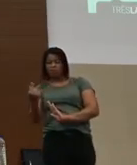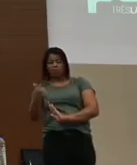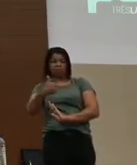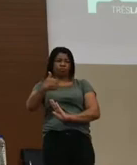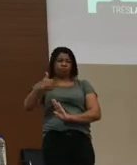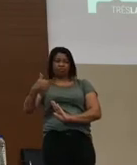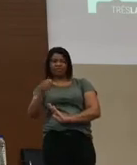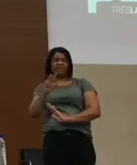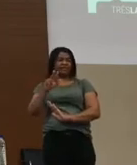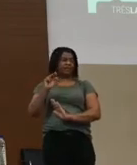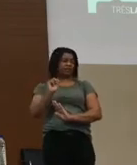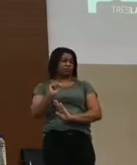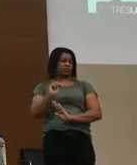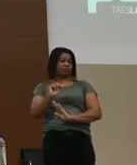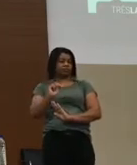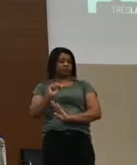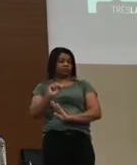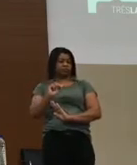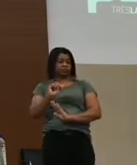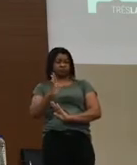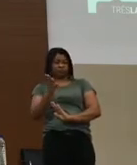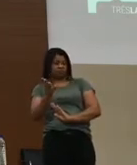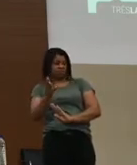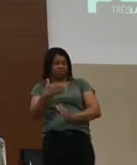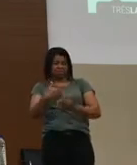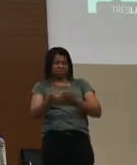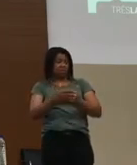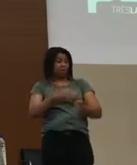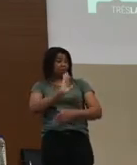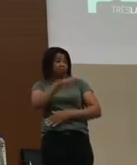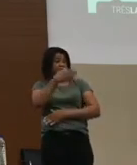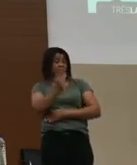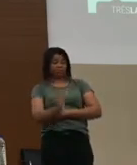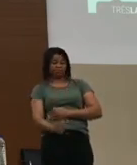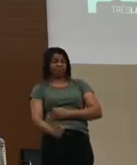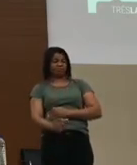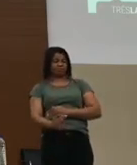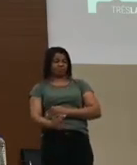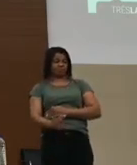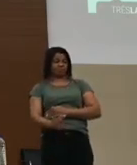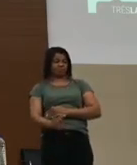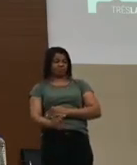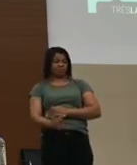quem for os discípulos dos 11, quem for